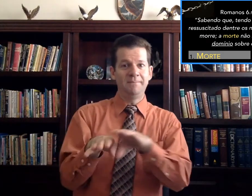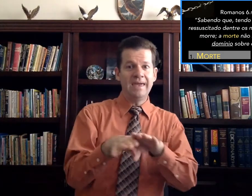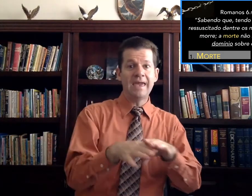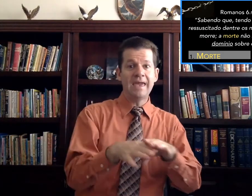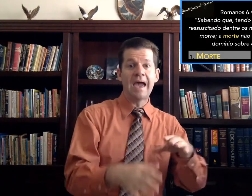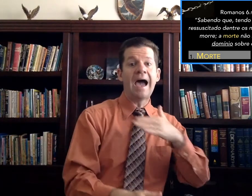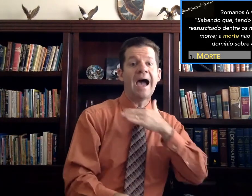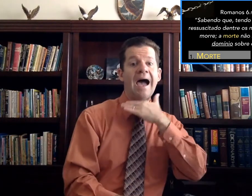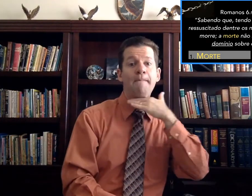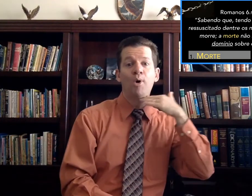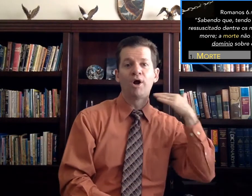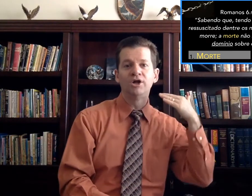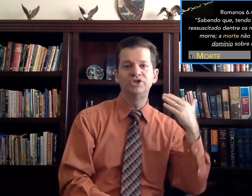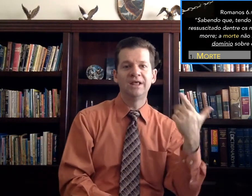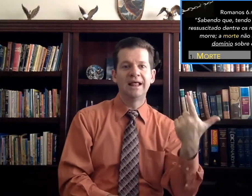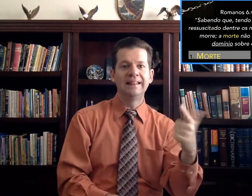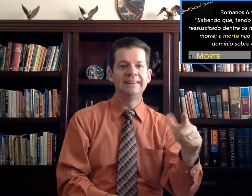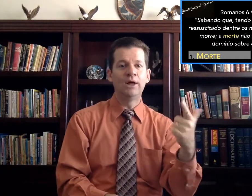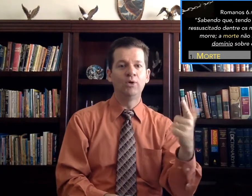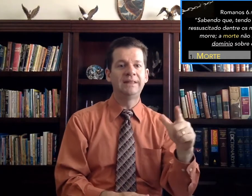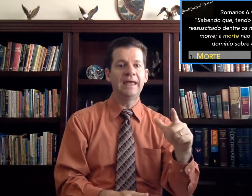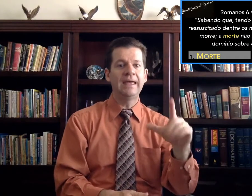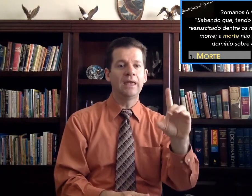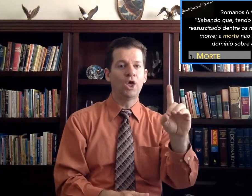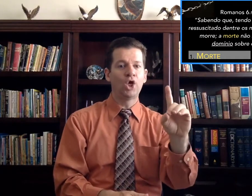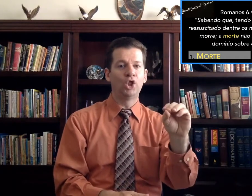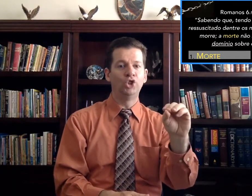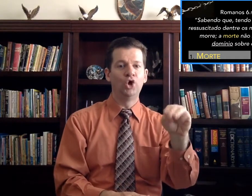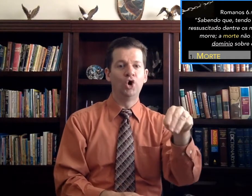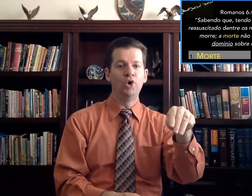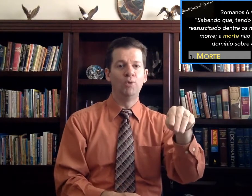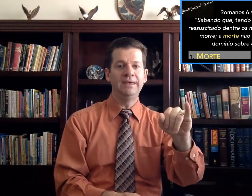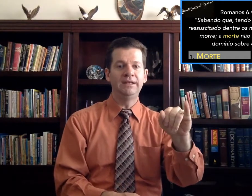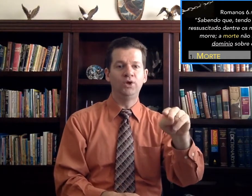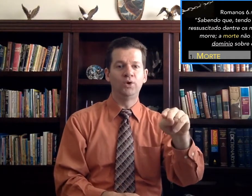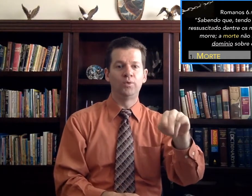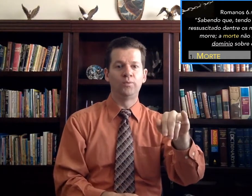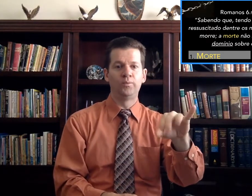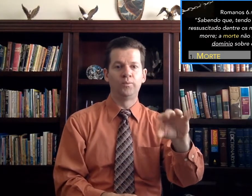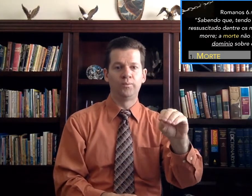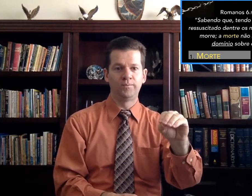Também a morte não tem domínio.